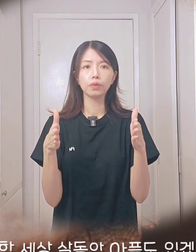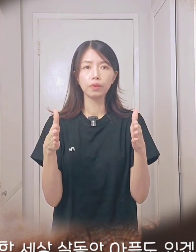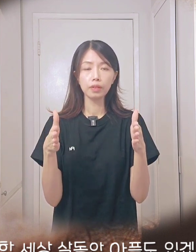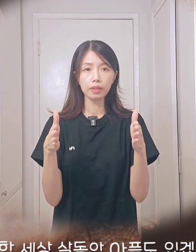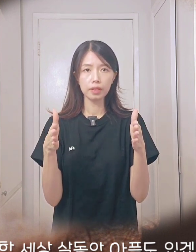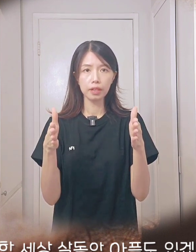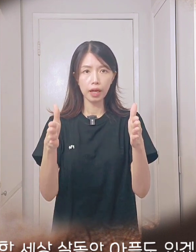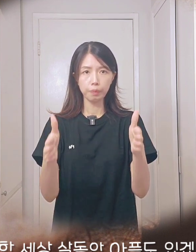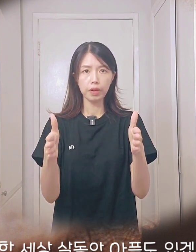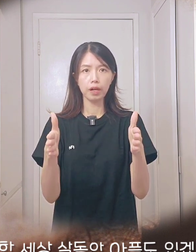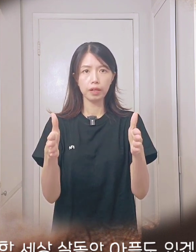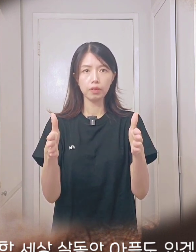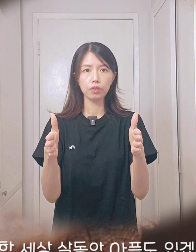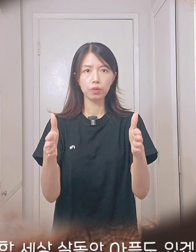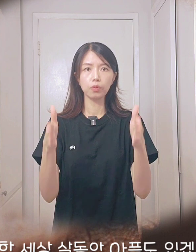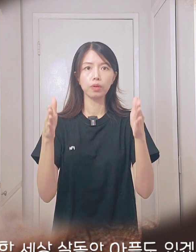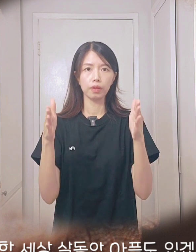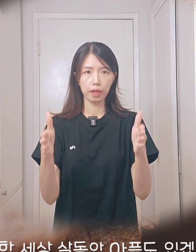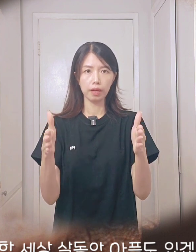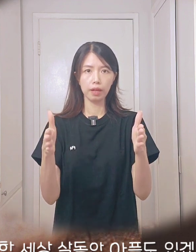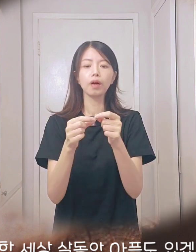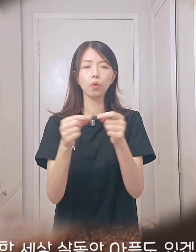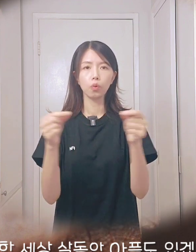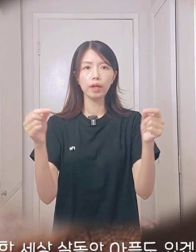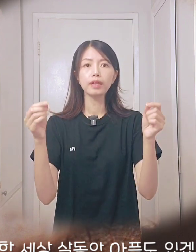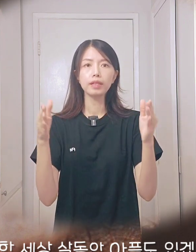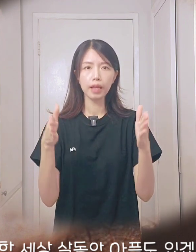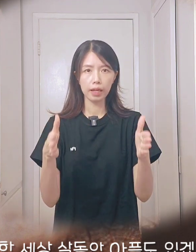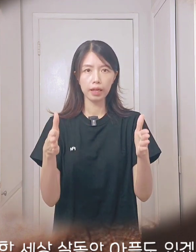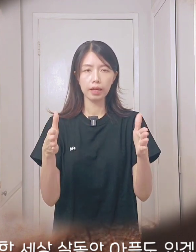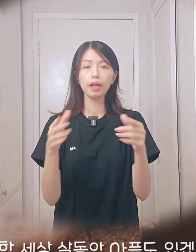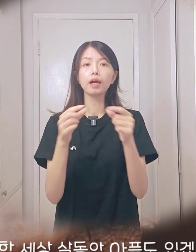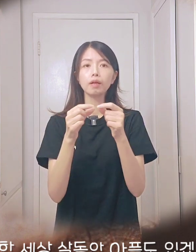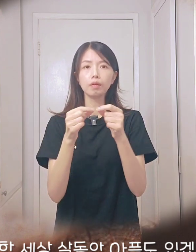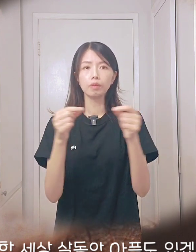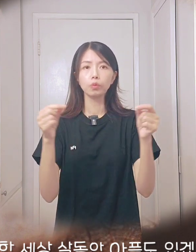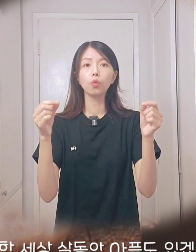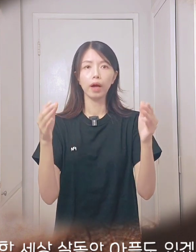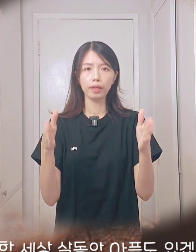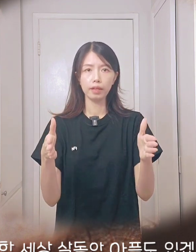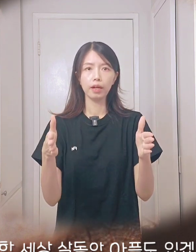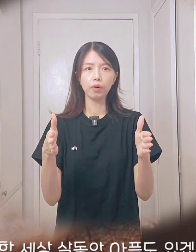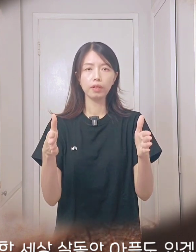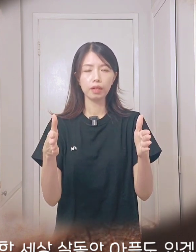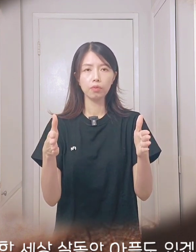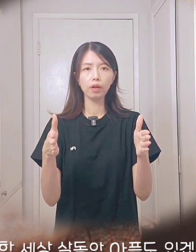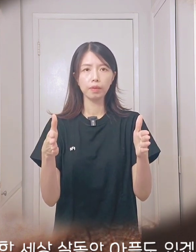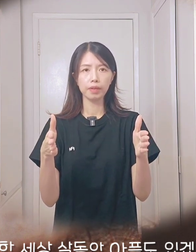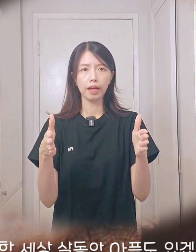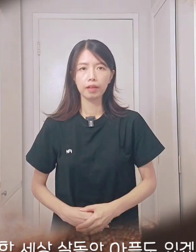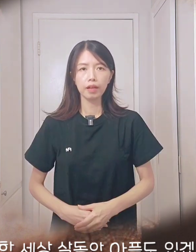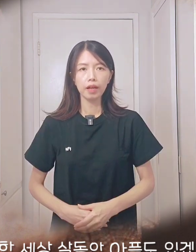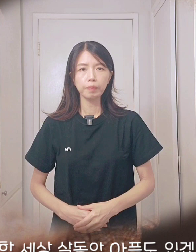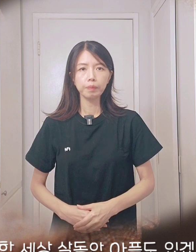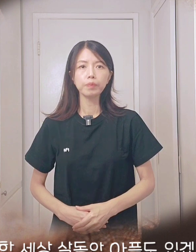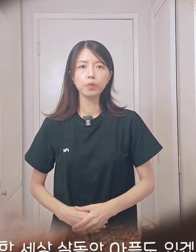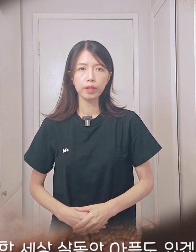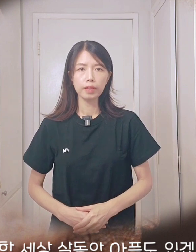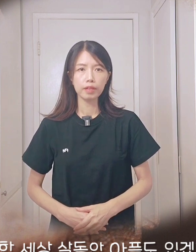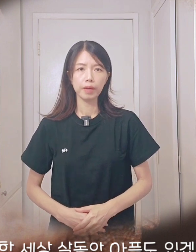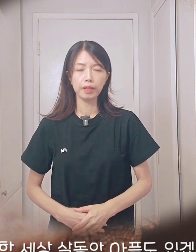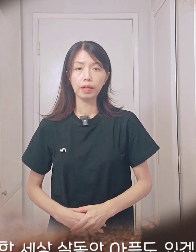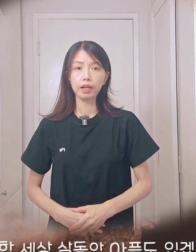양손 끝이 앞을 향하게 해주시고 이렇게 오랜 사이. 동안이라고 하는 뜻의 수어가 됩니다.